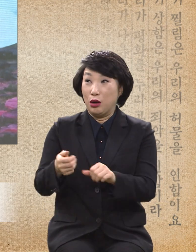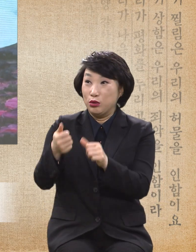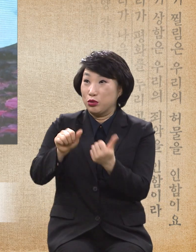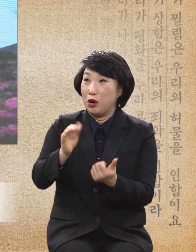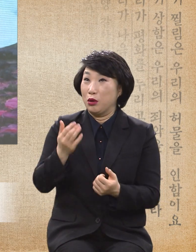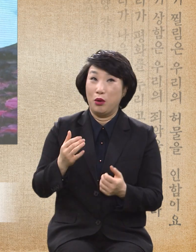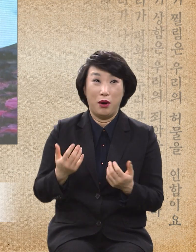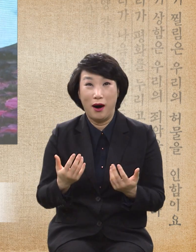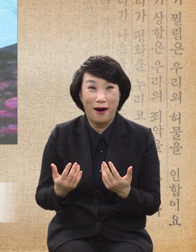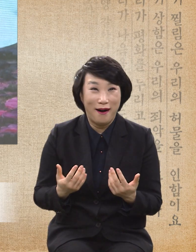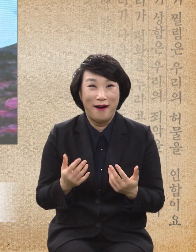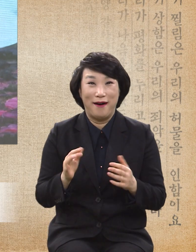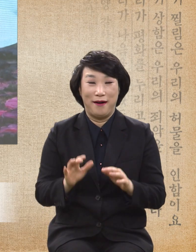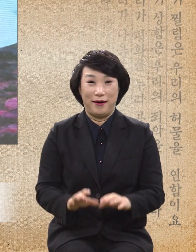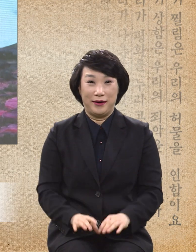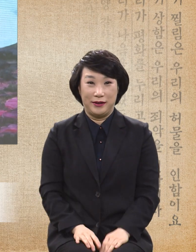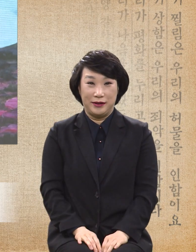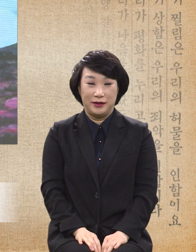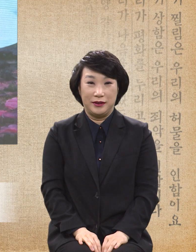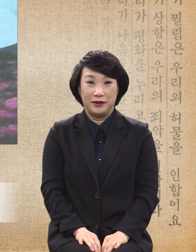죽게 되었다고 합니다.